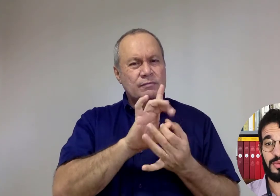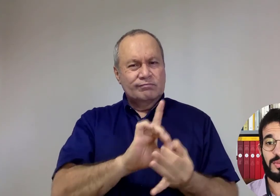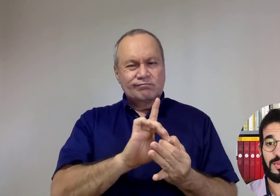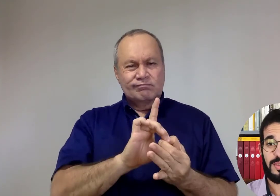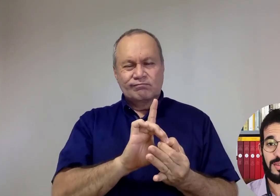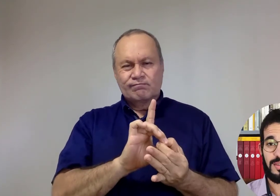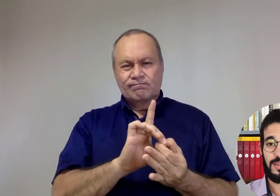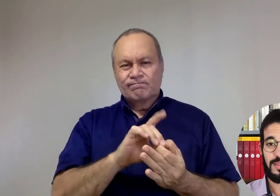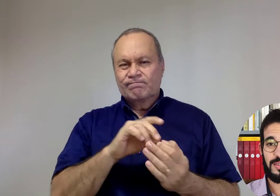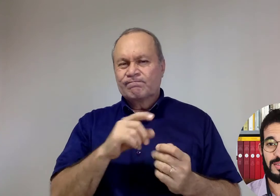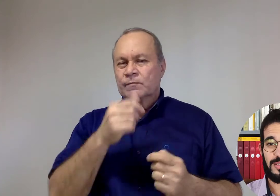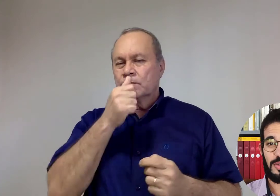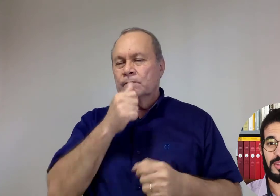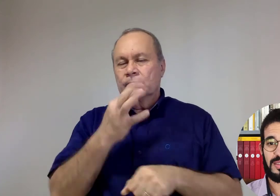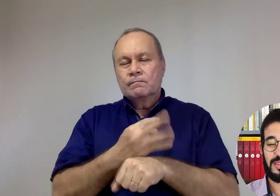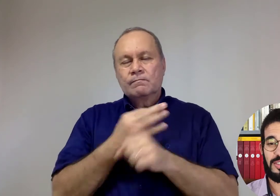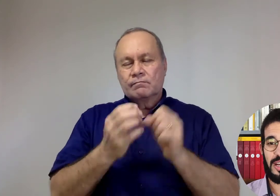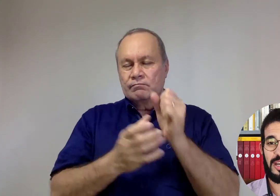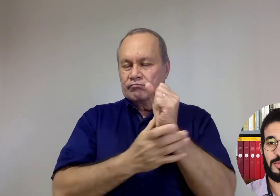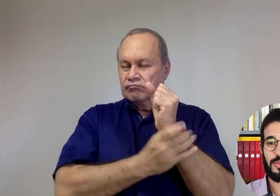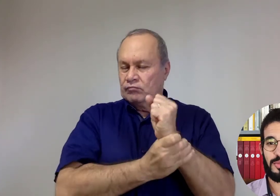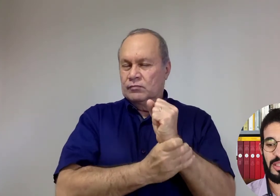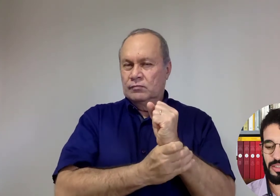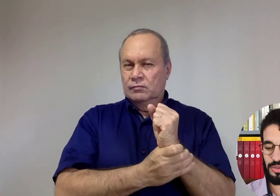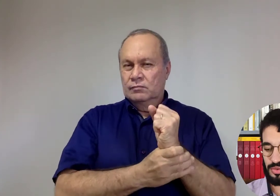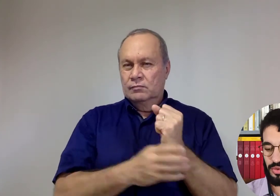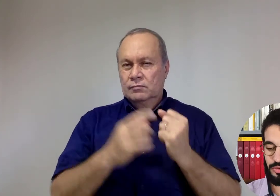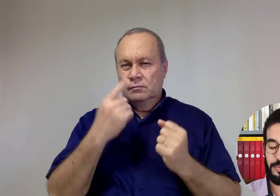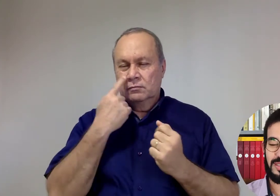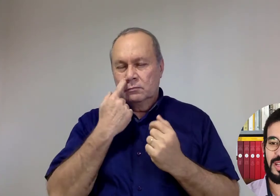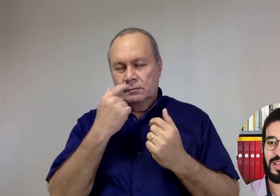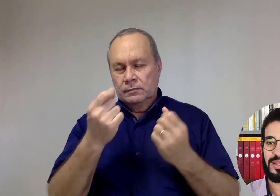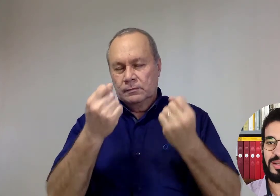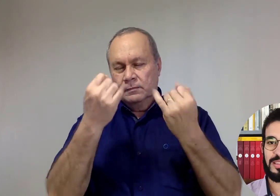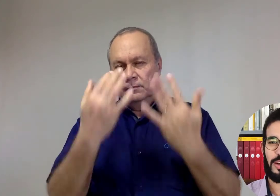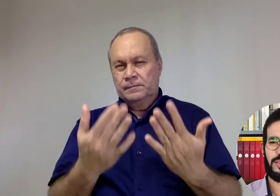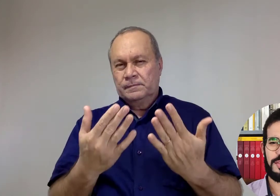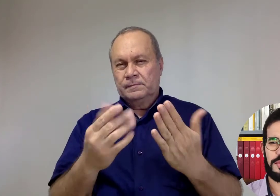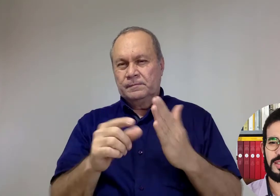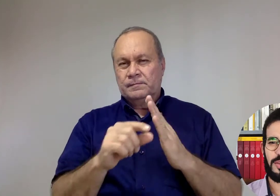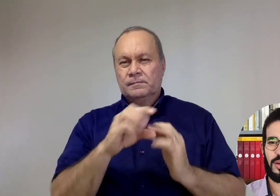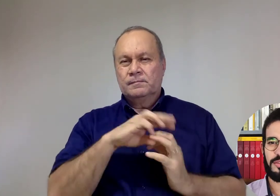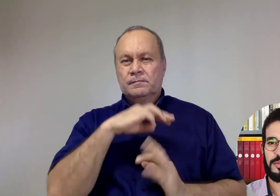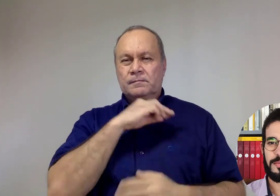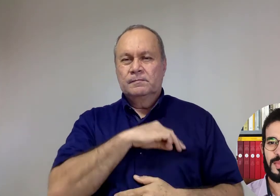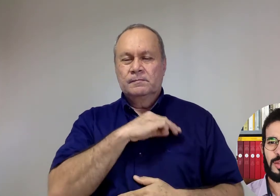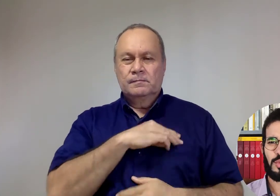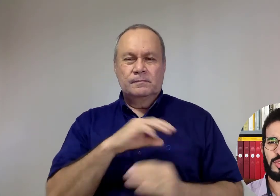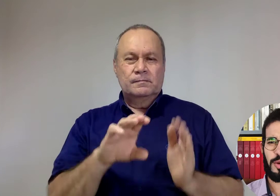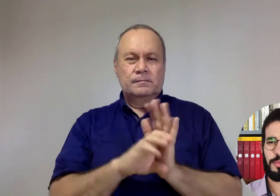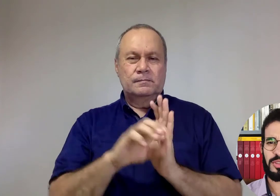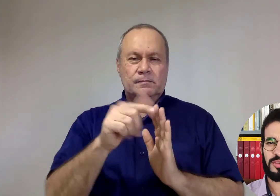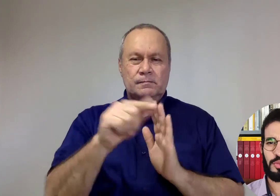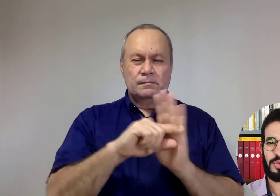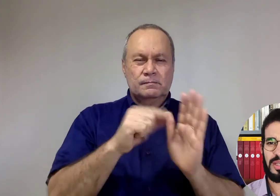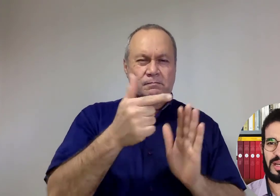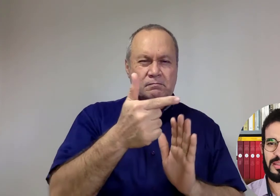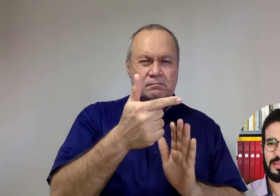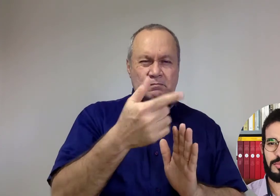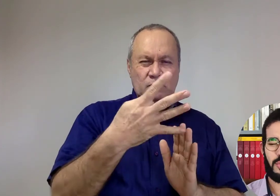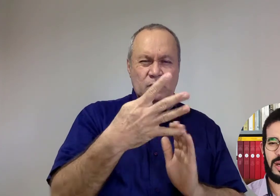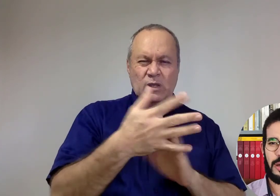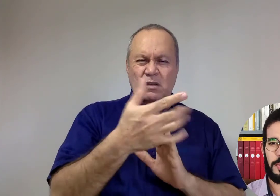Por isso, nós enxergamos no texto, conforme segue aqui até o verso 29, duas propostas